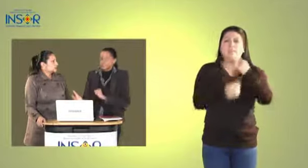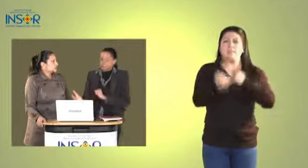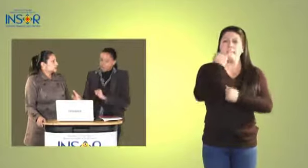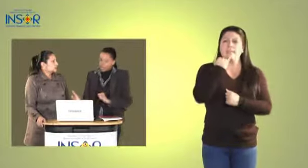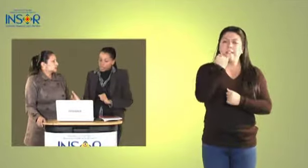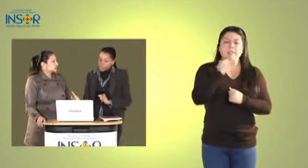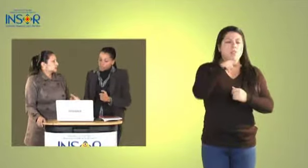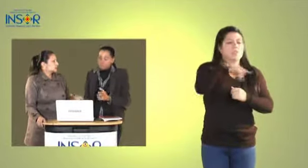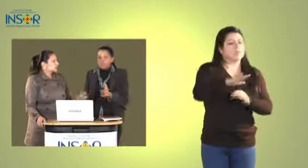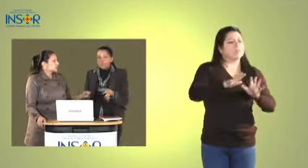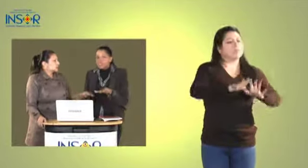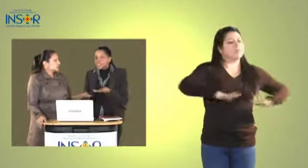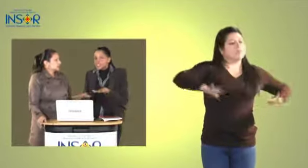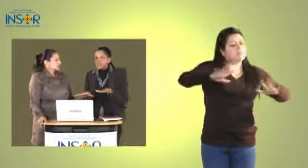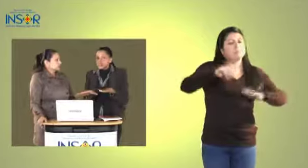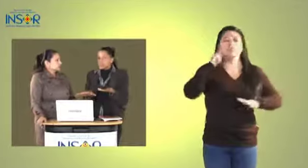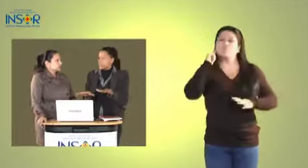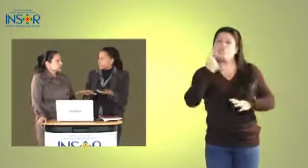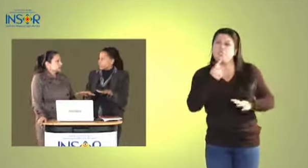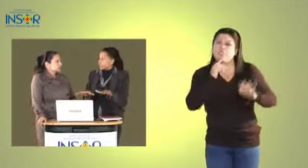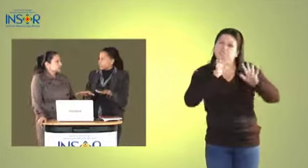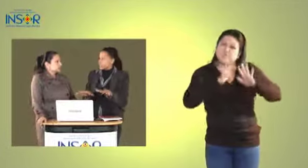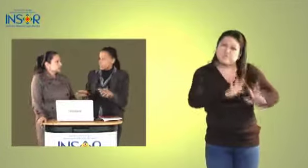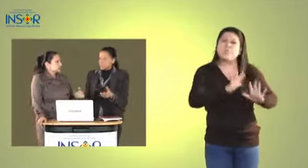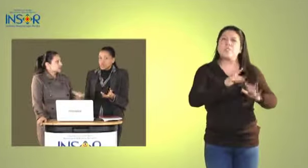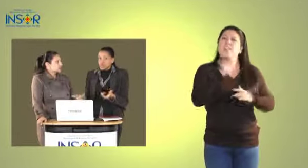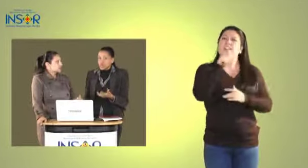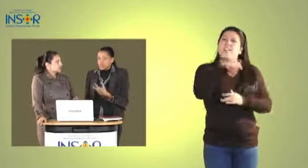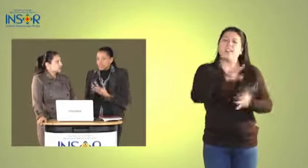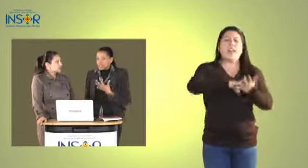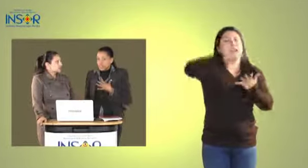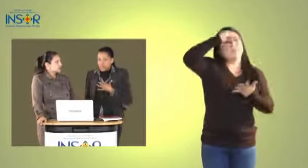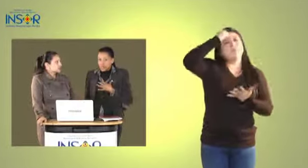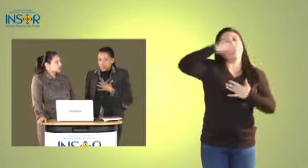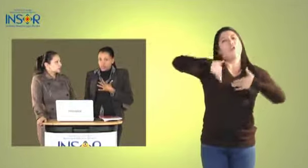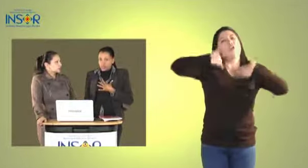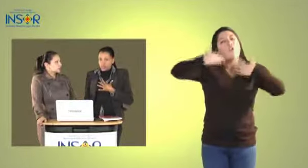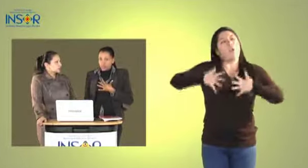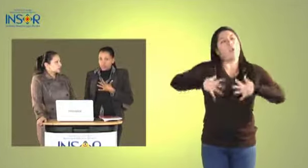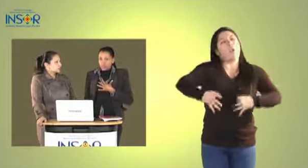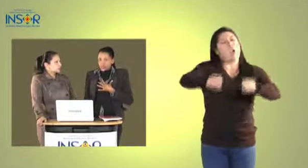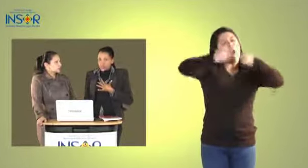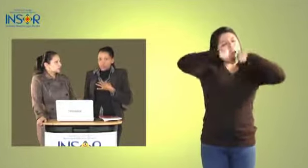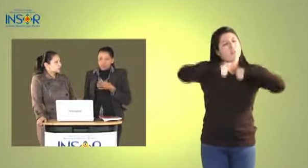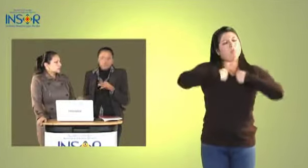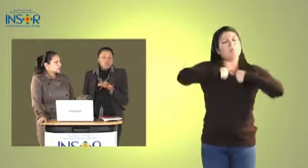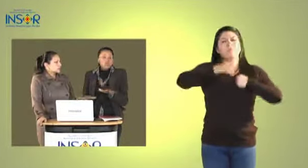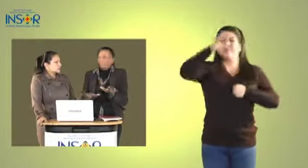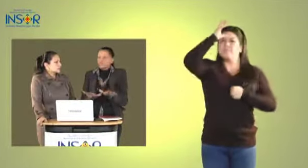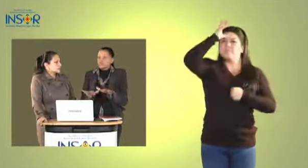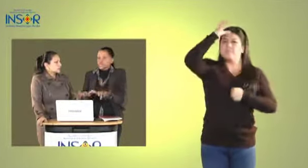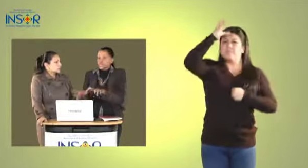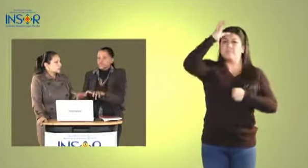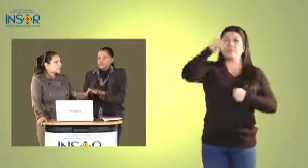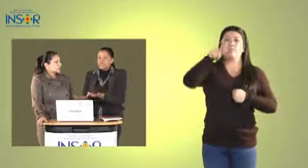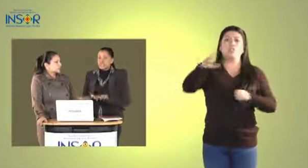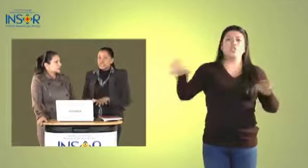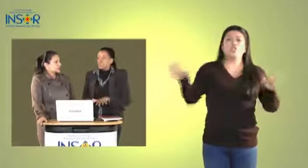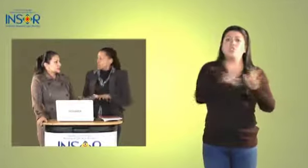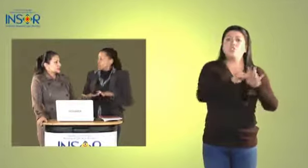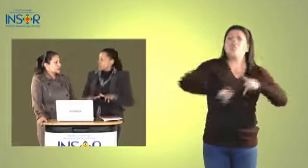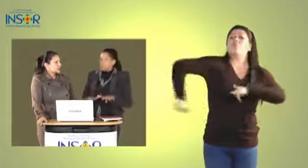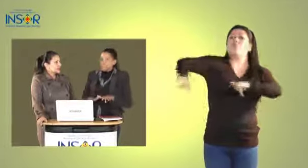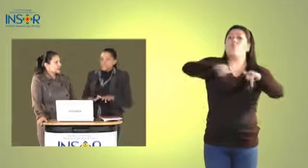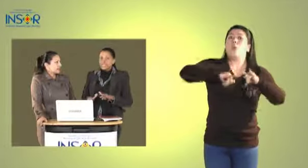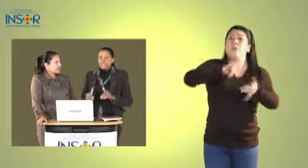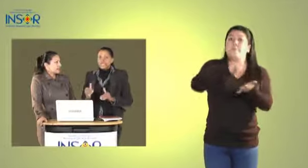conocedor de esa lengua, pues hay unos ritmos de aprendizaje también, digamos, cómo están apropiando estos conocimientos, no todos los niños lo están haciendo al mismo